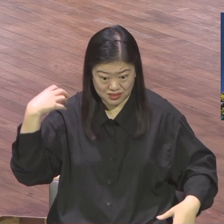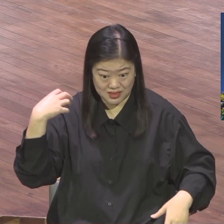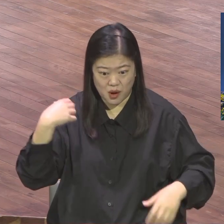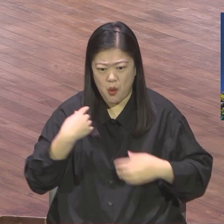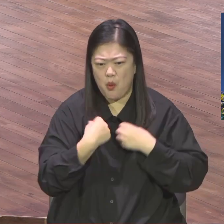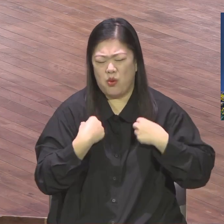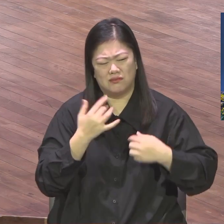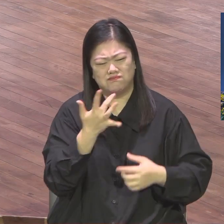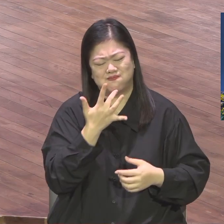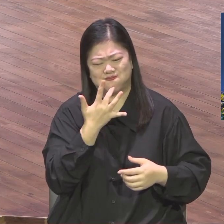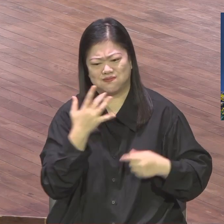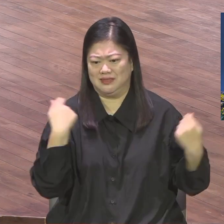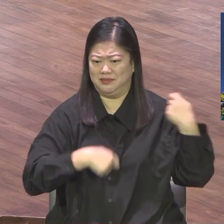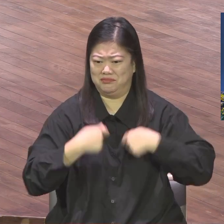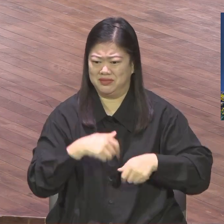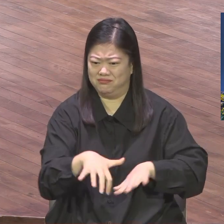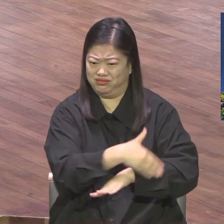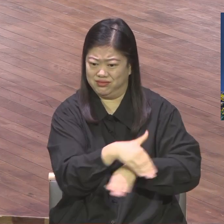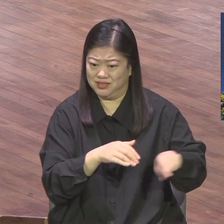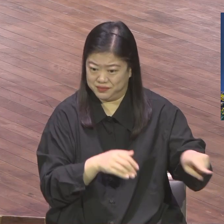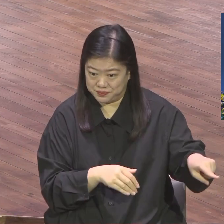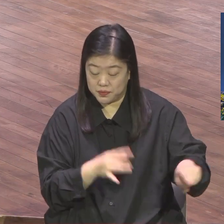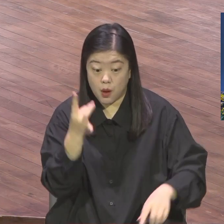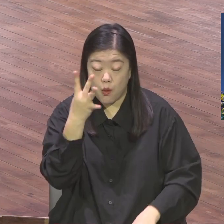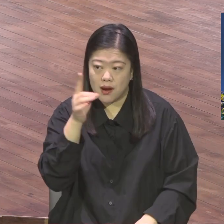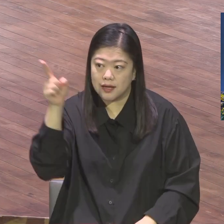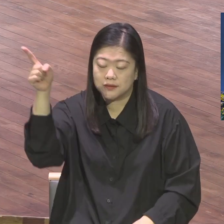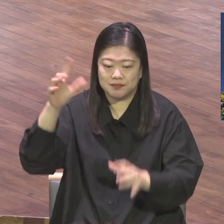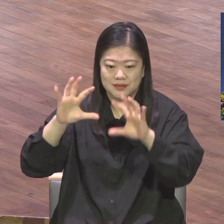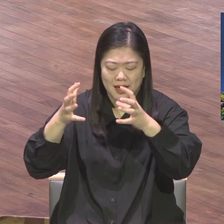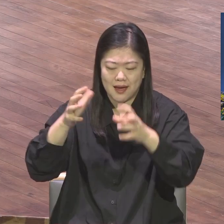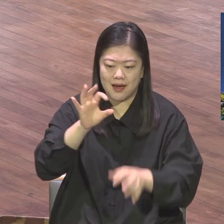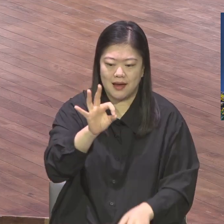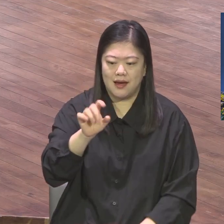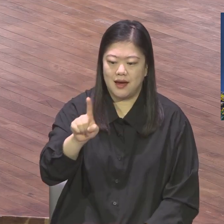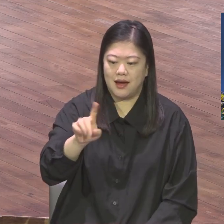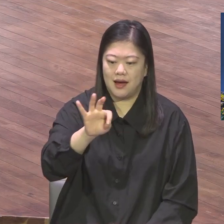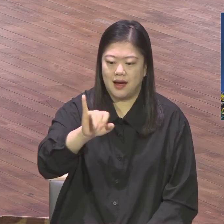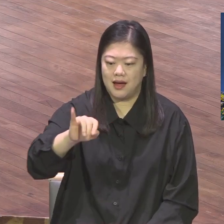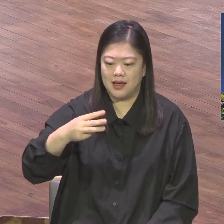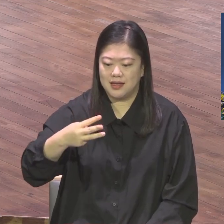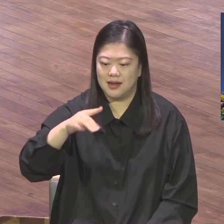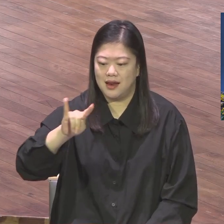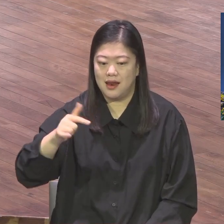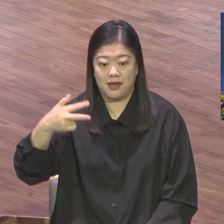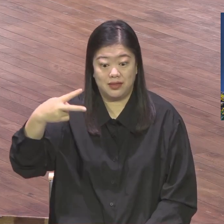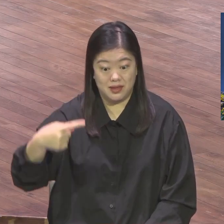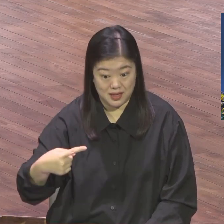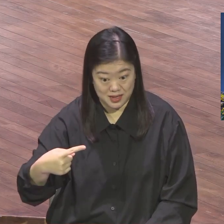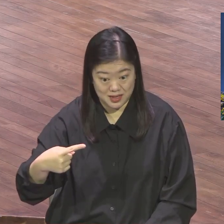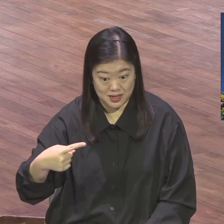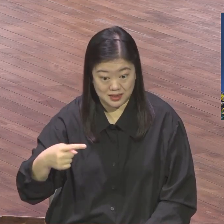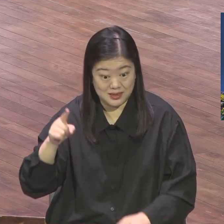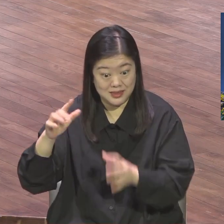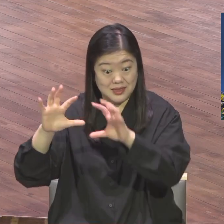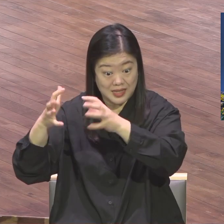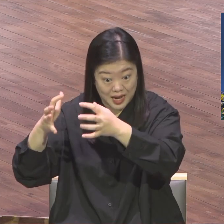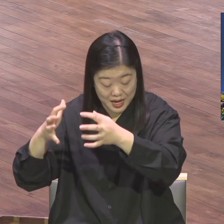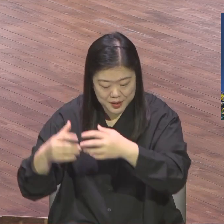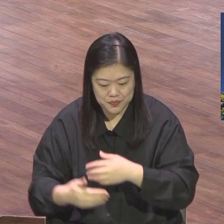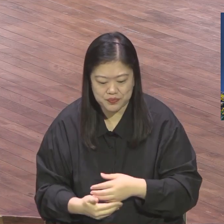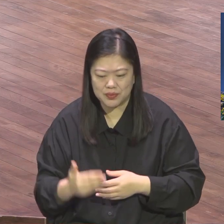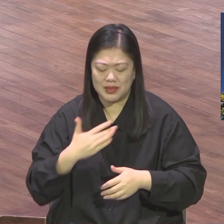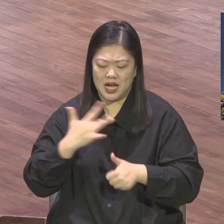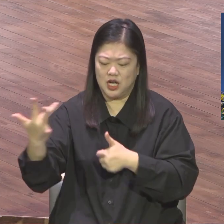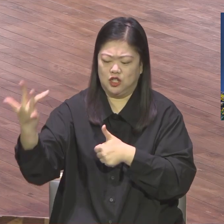켈트족이라고 하는 이 사람들이 자신의 몸에 악령이 들어오지 못하게 하기 위해서 무서운